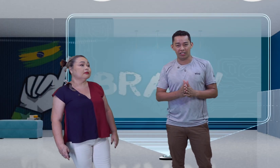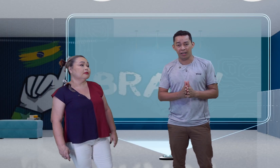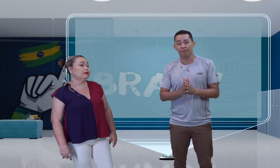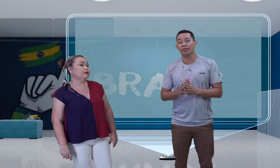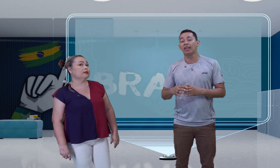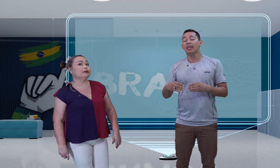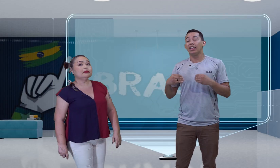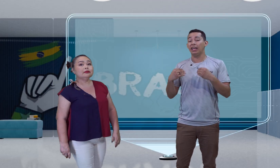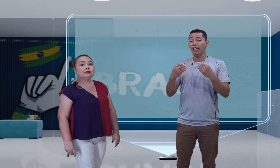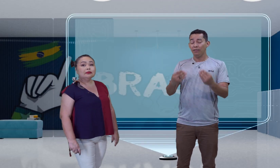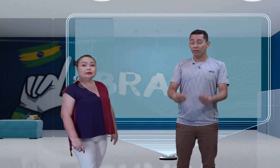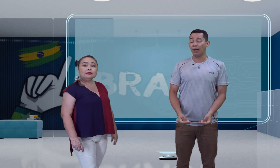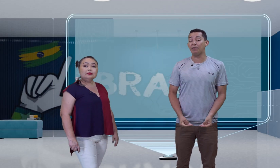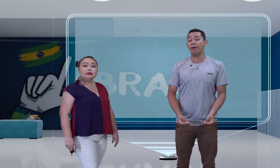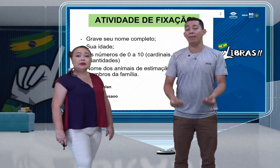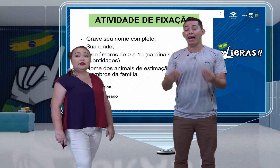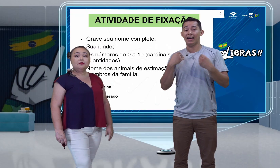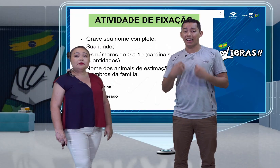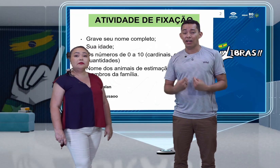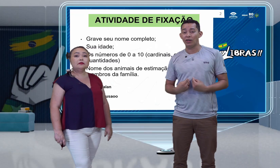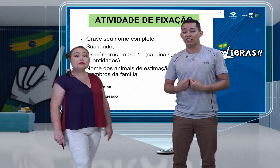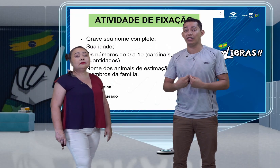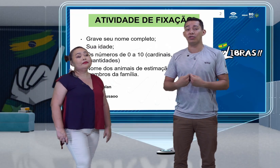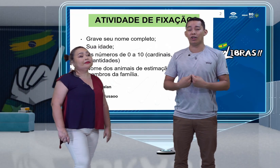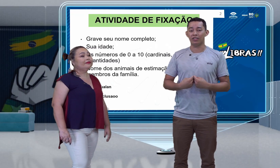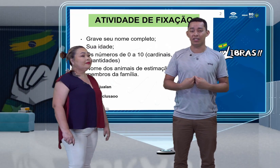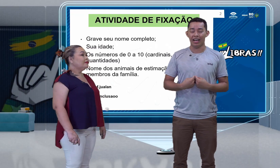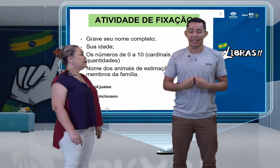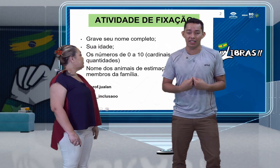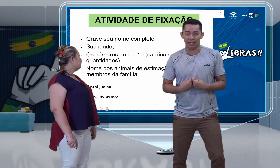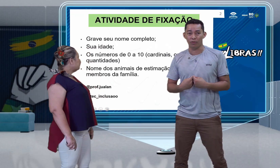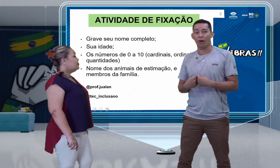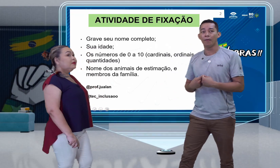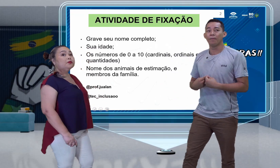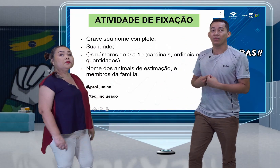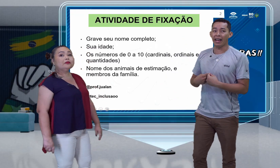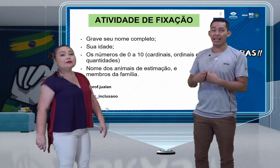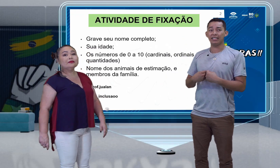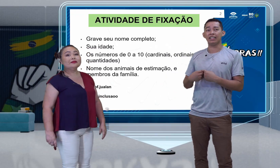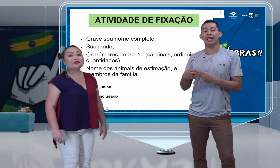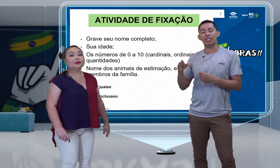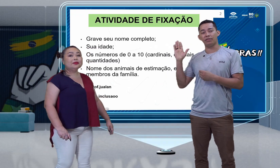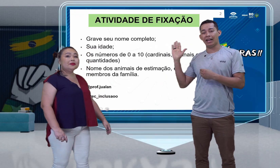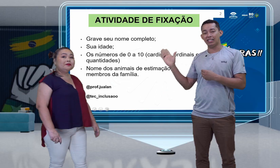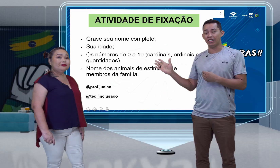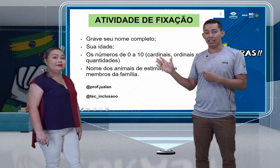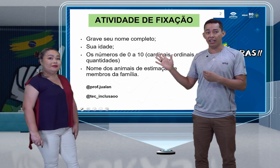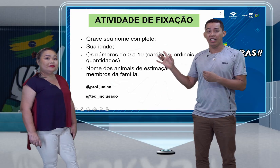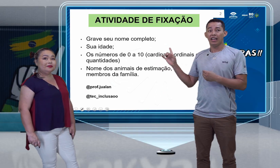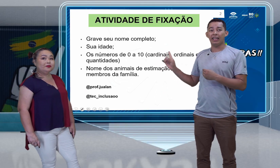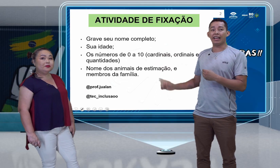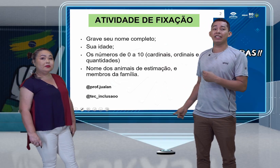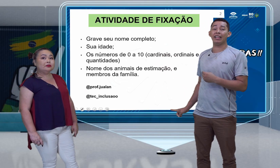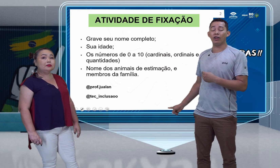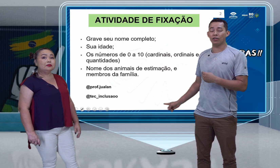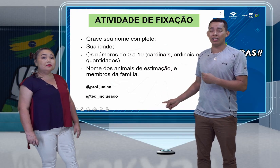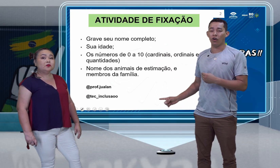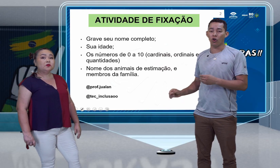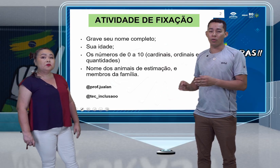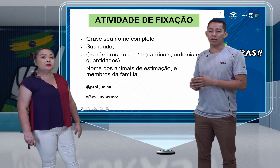aqui. E também marcarão a gente nos nossos Instagrams, tá bom? Ó, essa atividade aqui, e aqui tá nossos arrobas, meu e